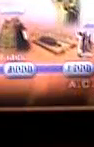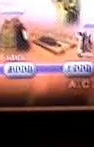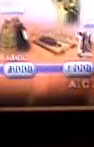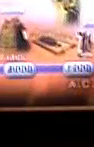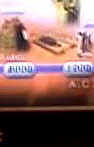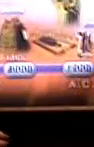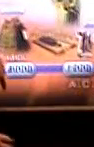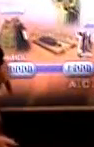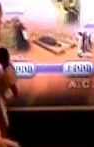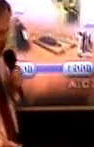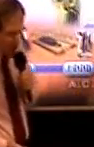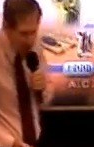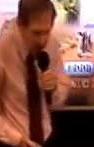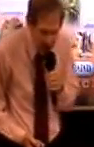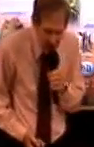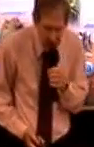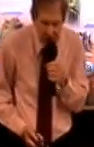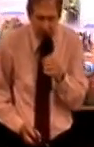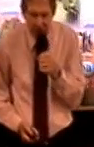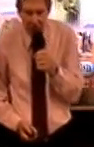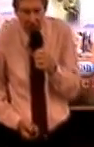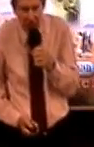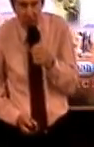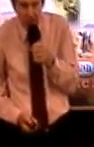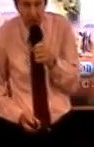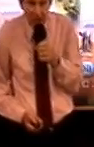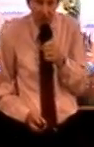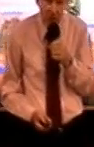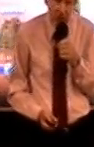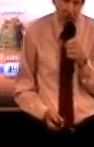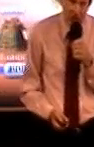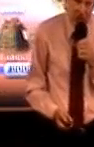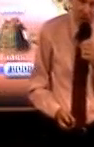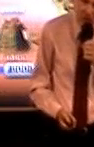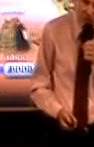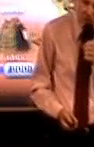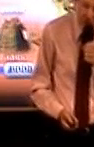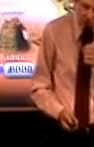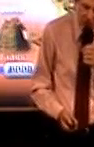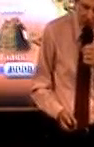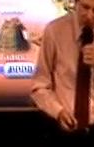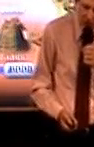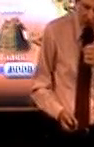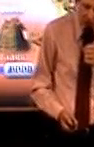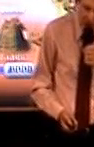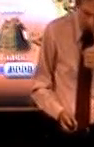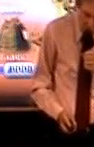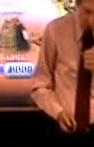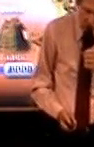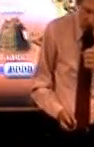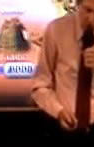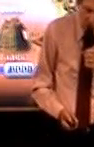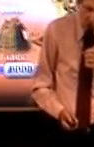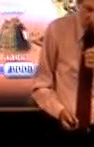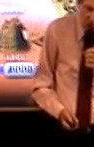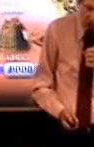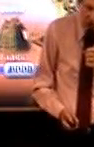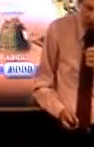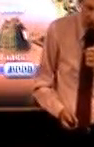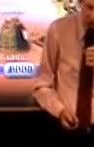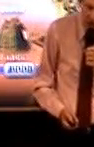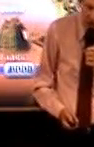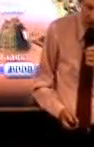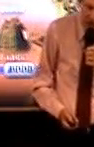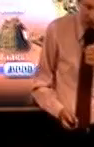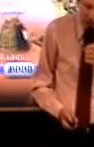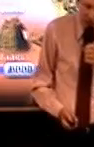lugares donde realmente es difícil ganar el pan, hermanos, extremadamente difícil. Jesús lo predijo con toda